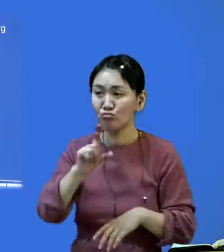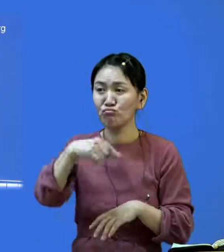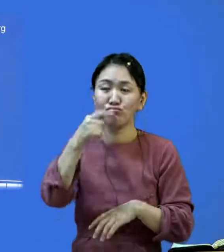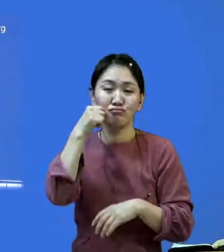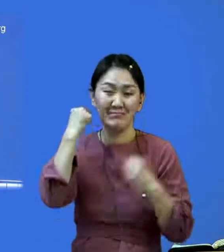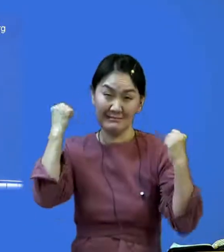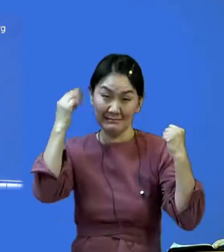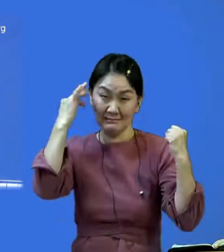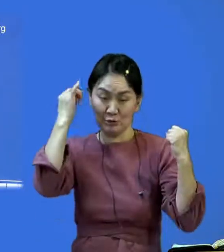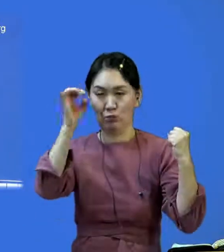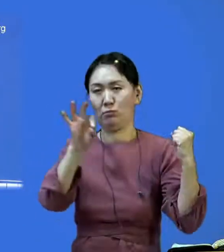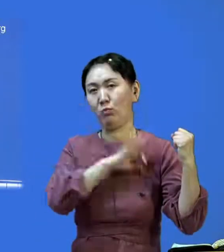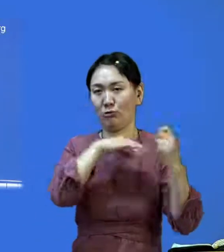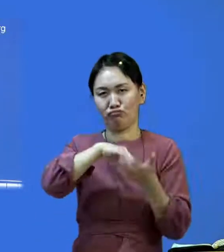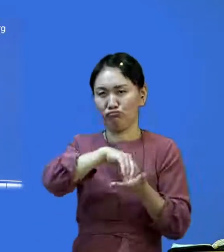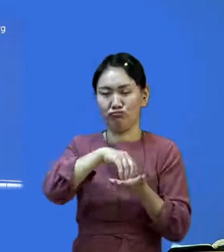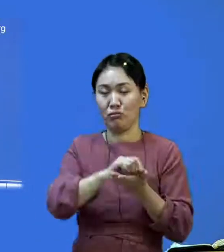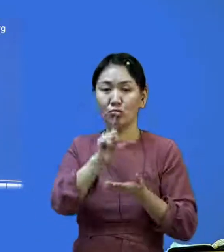учраас